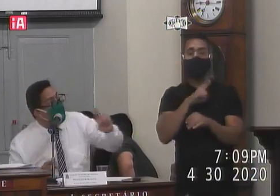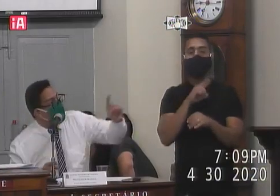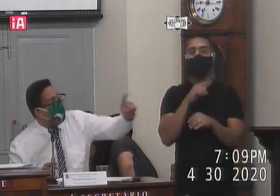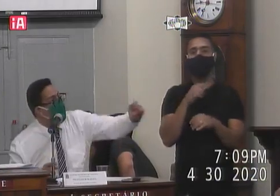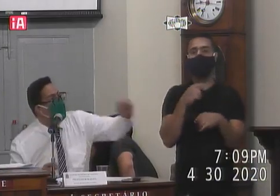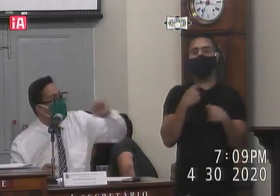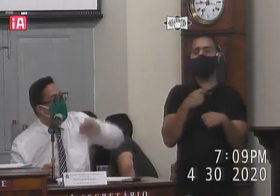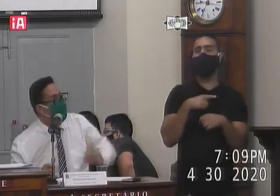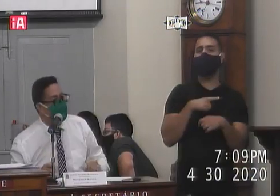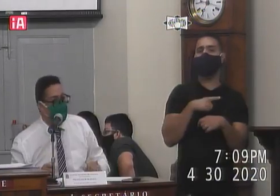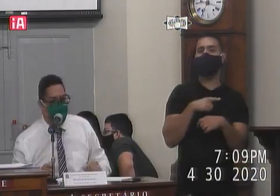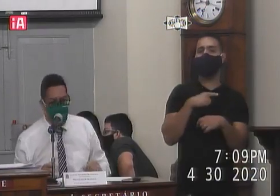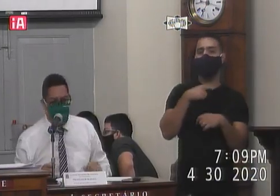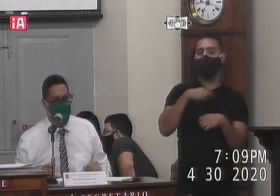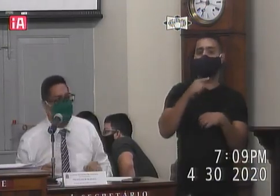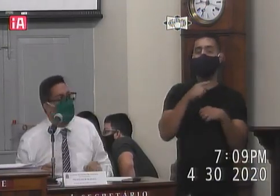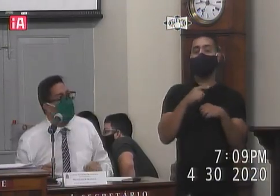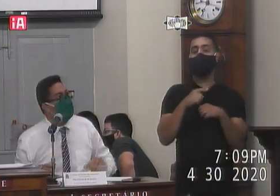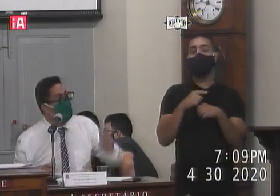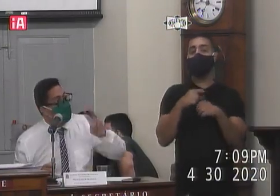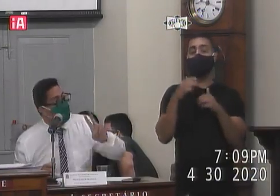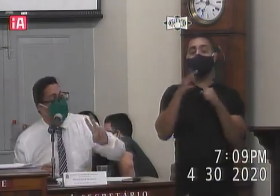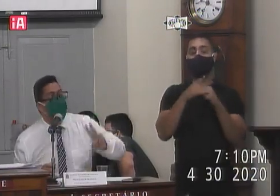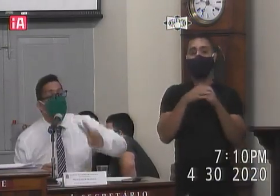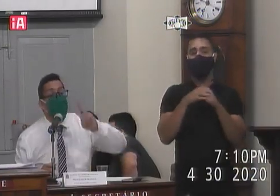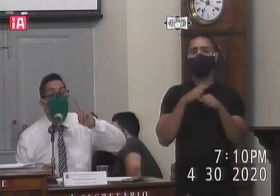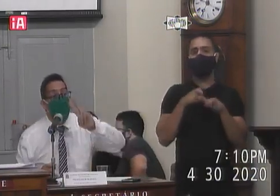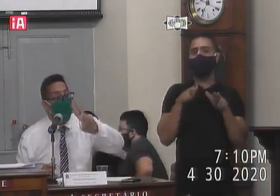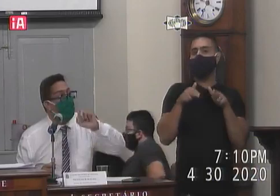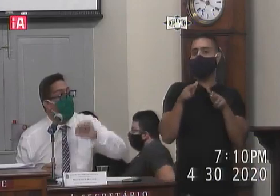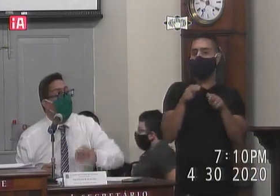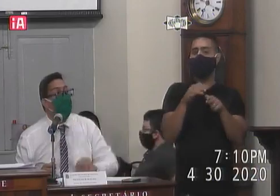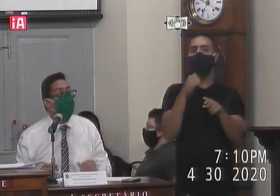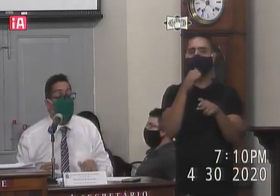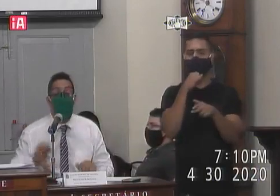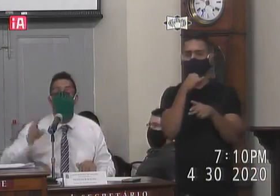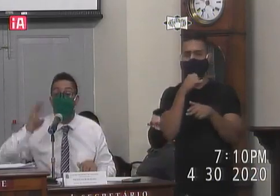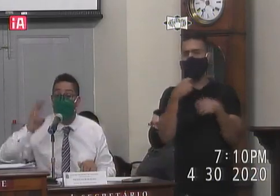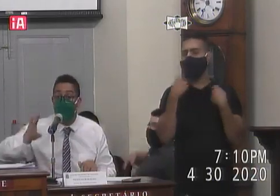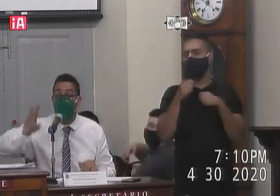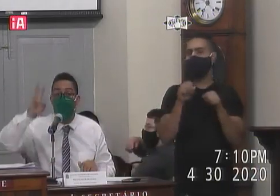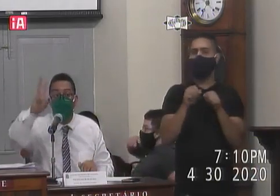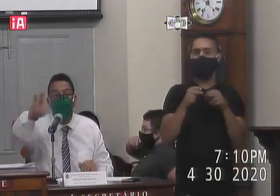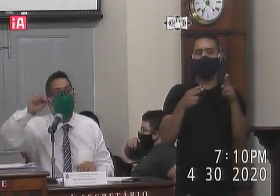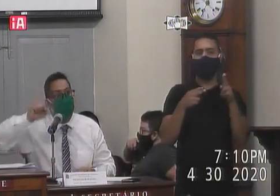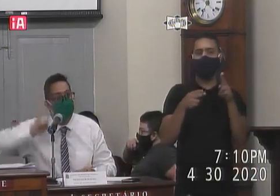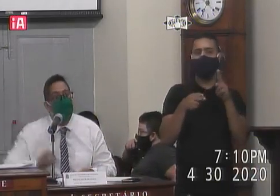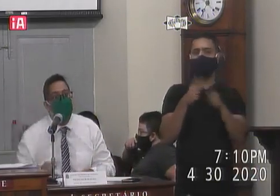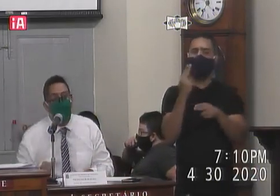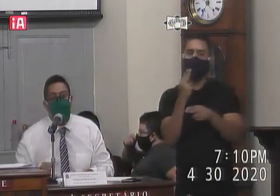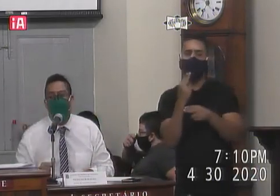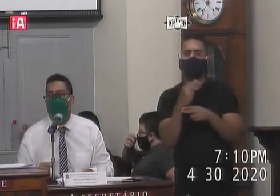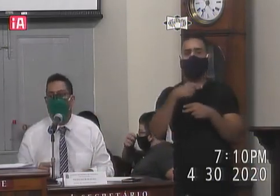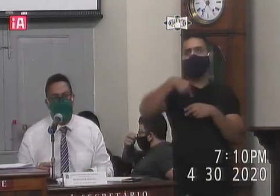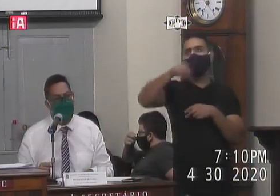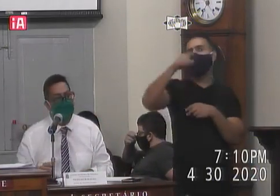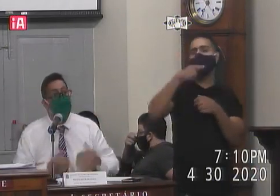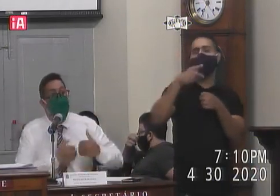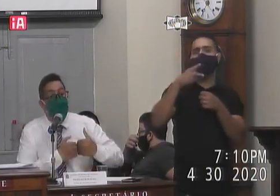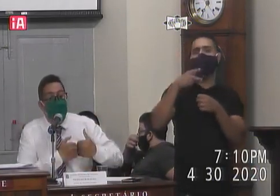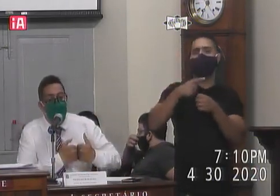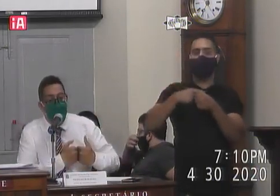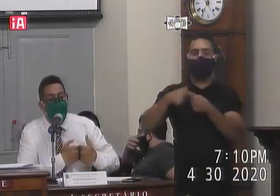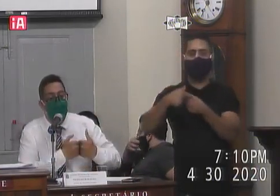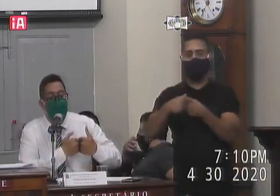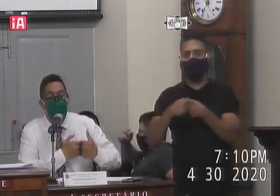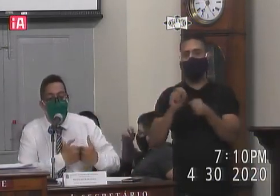de câncer fora de Valença, Marquinhos. Se você já teve alguém que foi fazer uma cirurgia ortopédica fora de Valença,